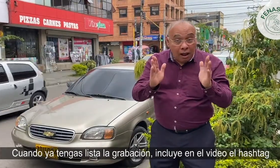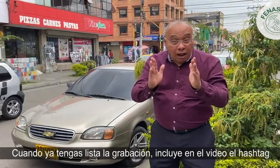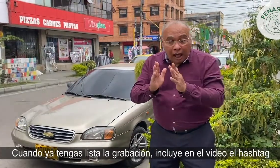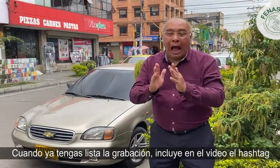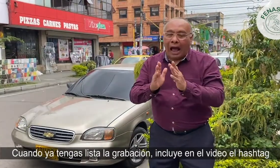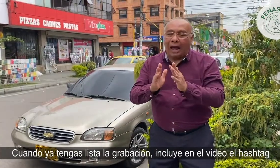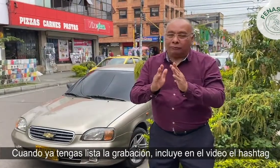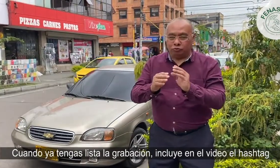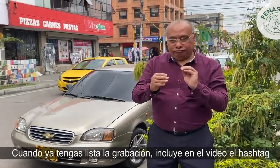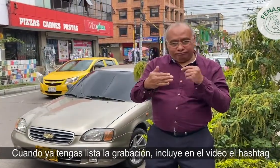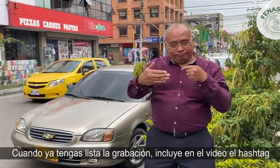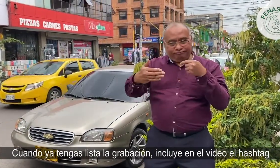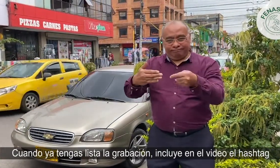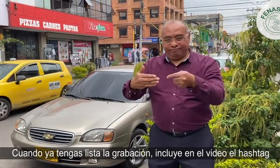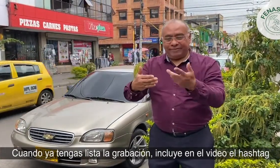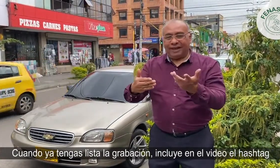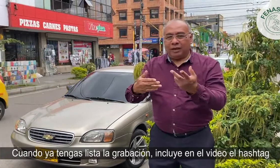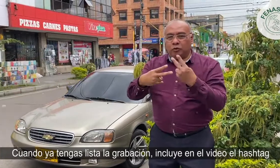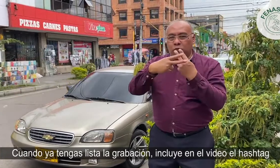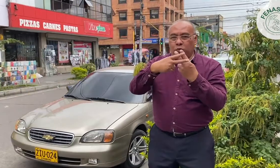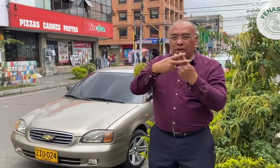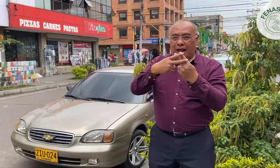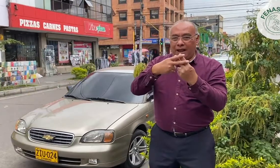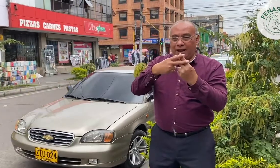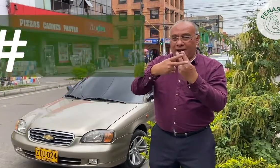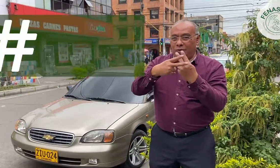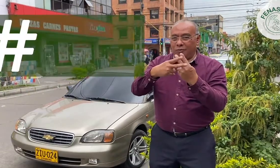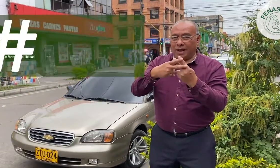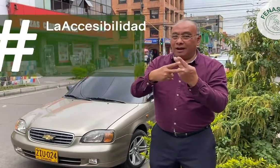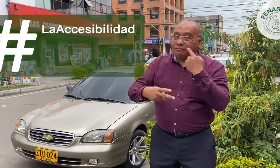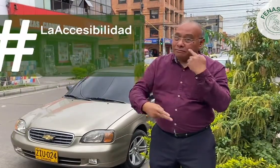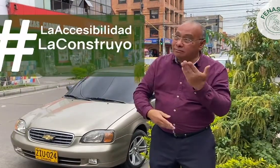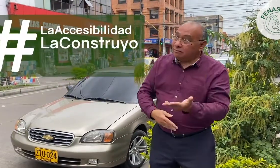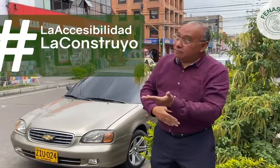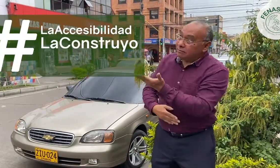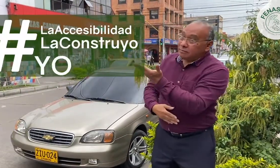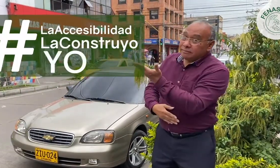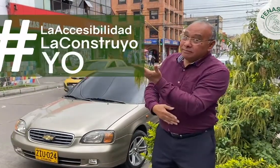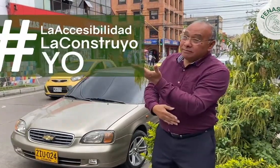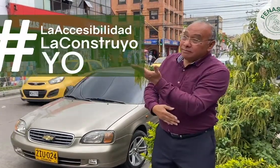incluye en el video el hashtag La accesibilidad la construyo yo.